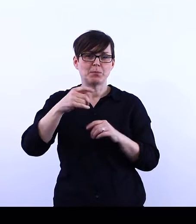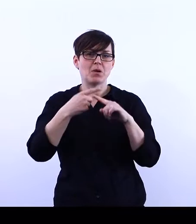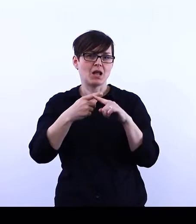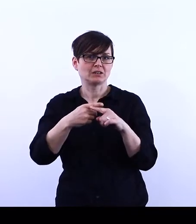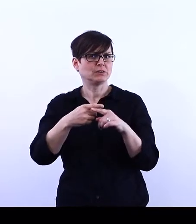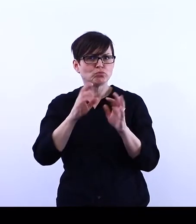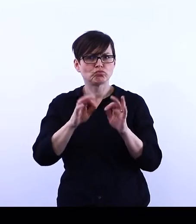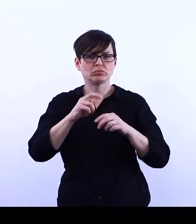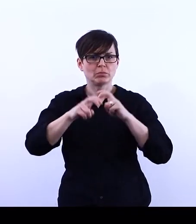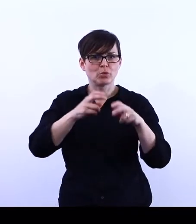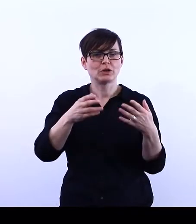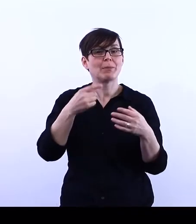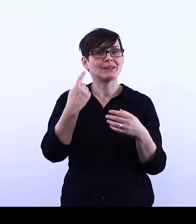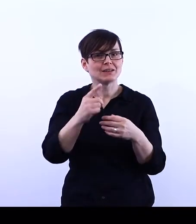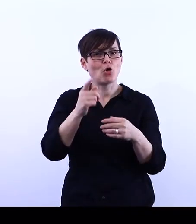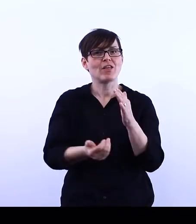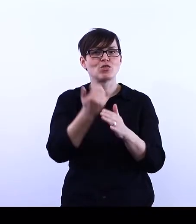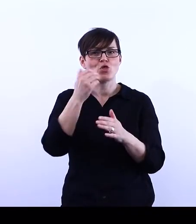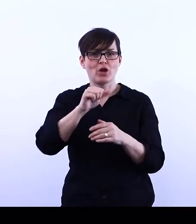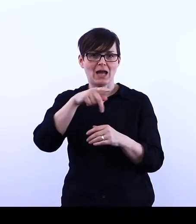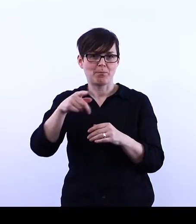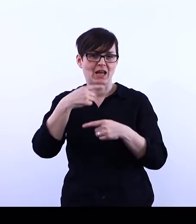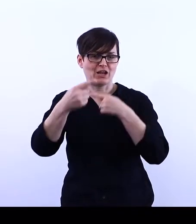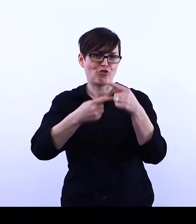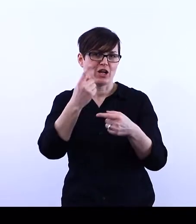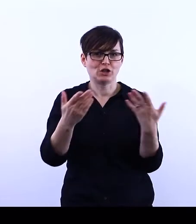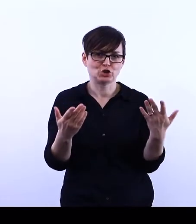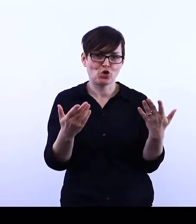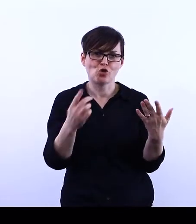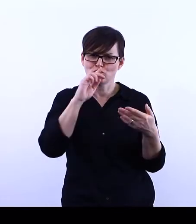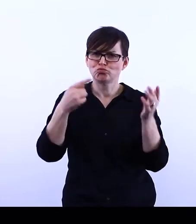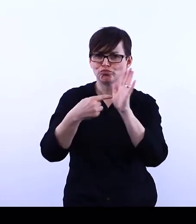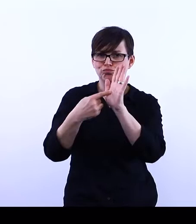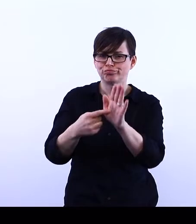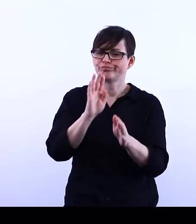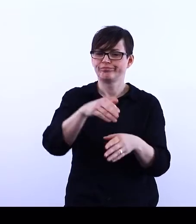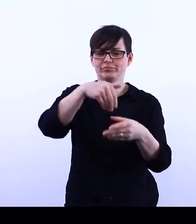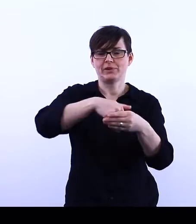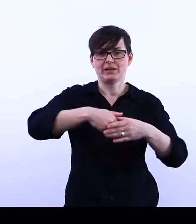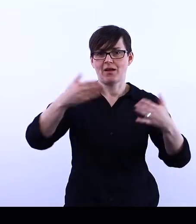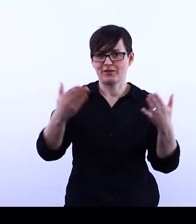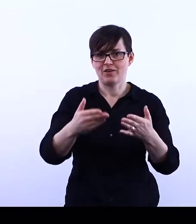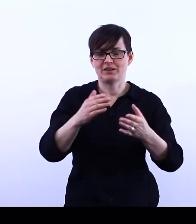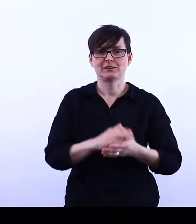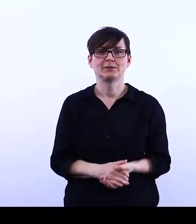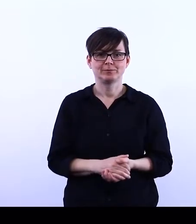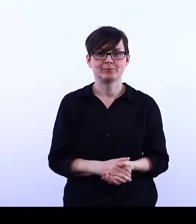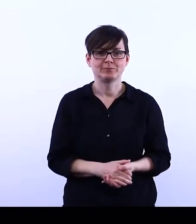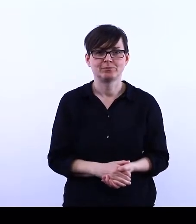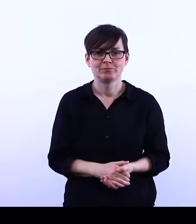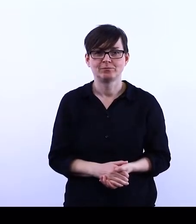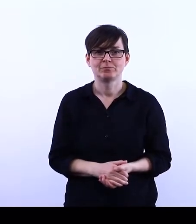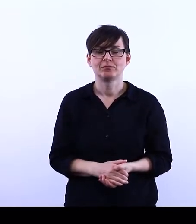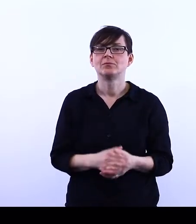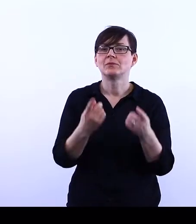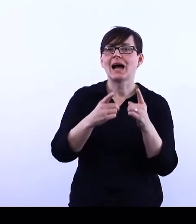eine neue App entwickelt werden soll, einfach um mal vielleicht zu sehen, was so die Inhalte dann auch sind. Wir haben ein Projekt von